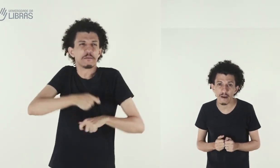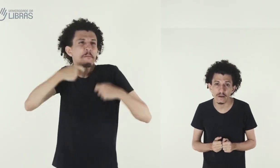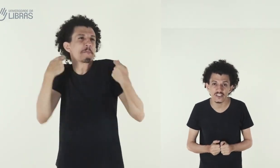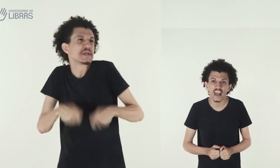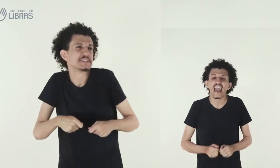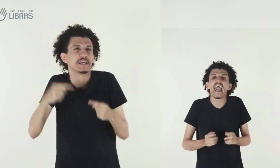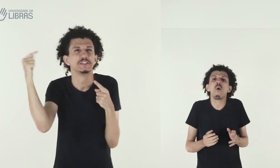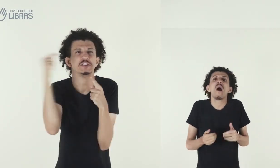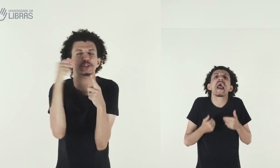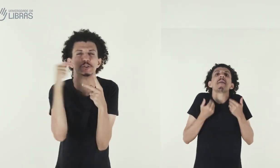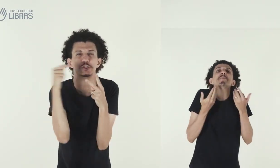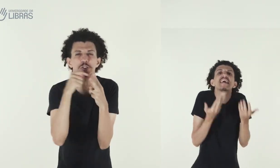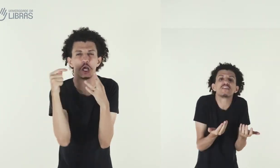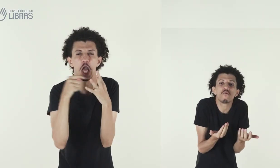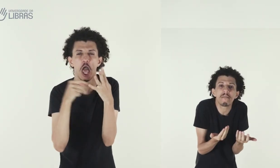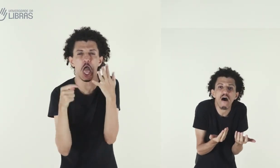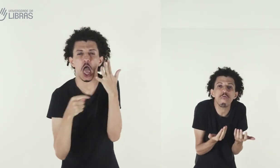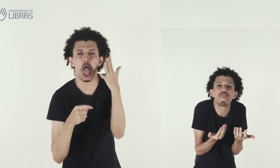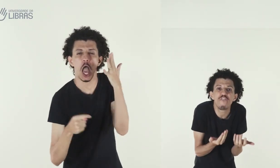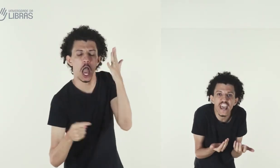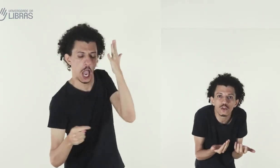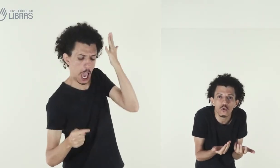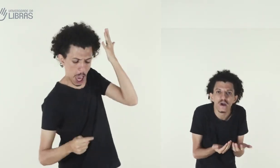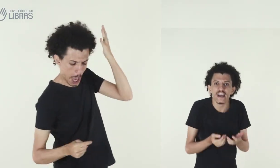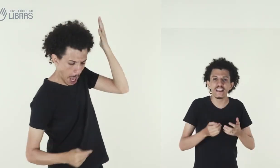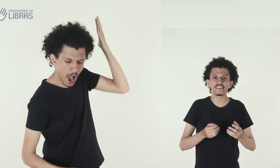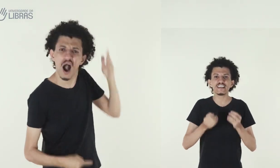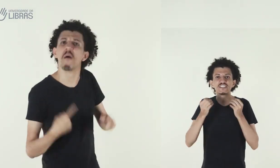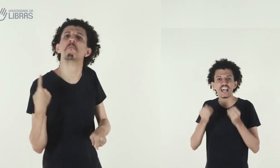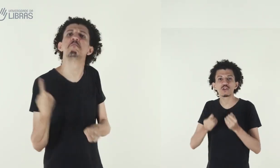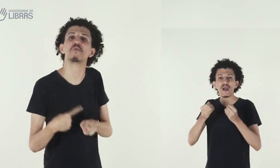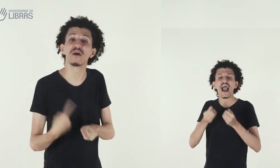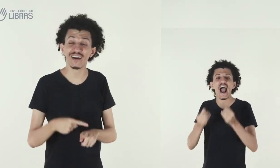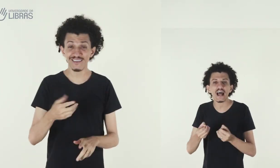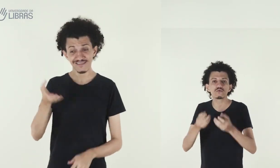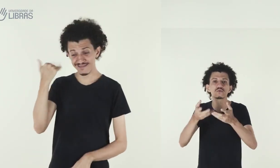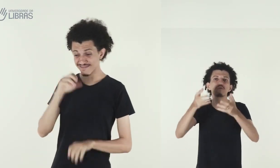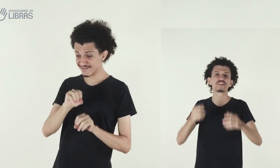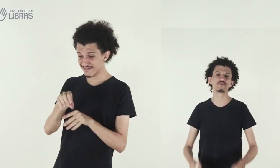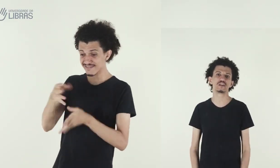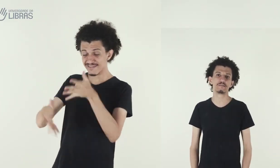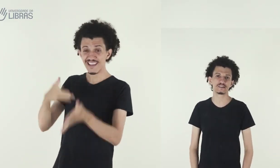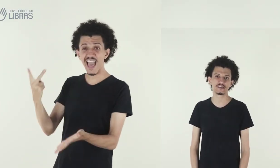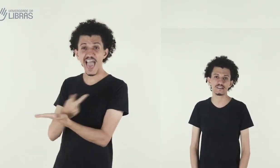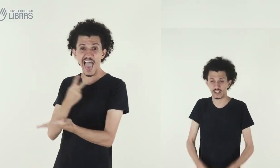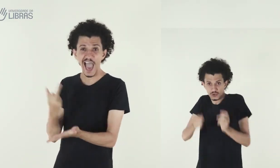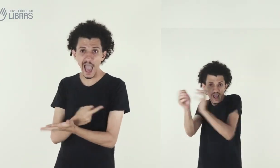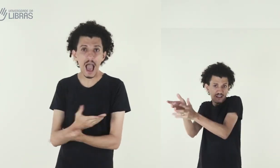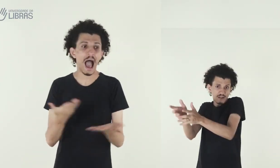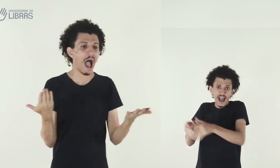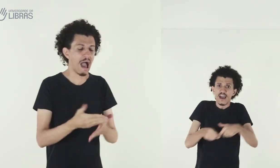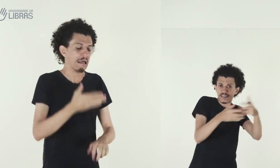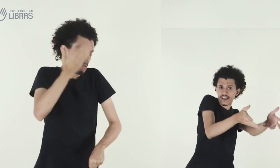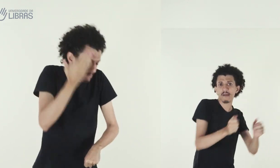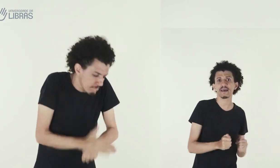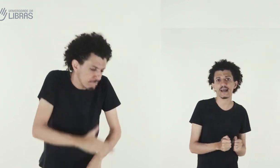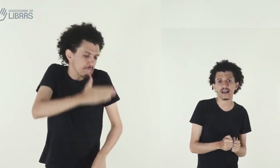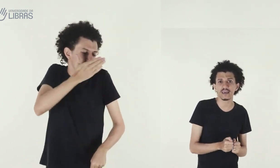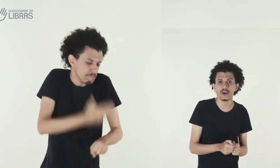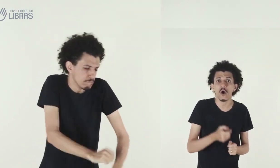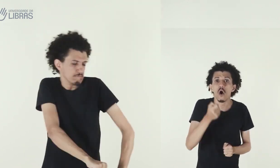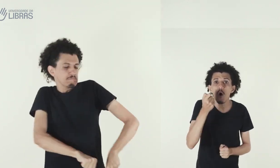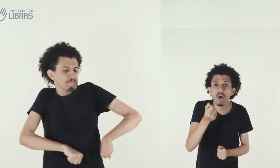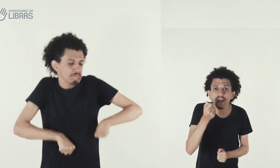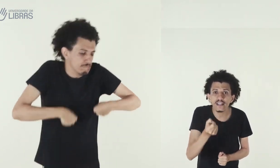ser intérprete é um remendo mal feito nesse jeito errado dos cursinhos de Libras ensinarem. Se não é errado lá, tem que